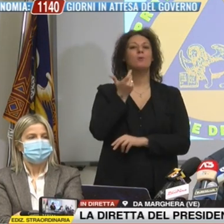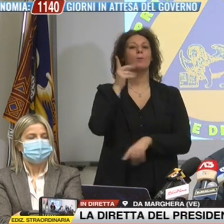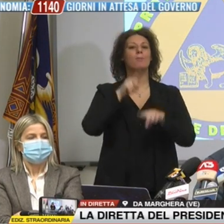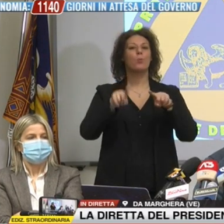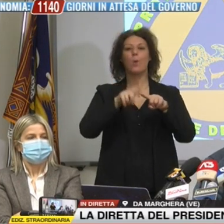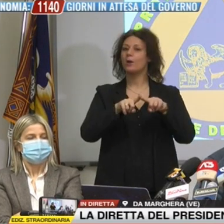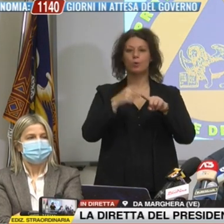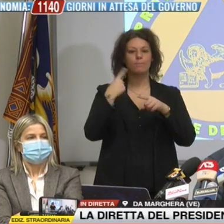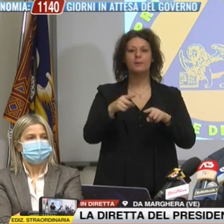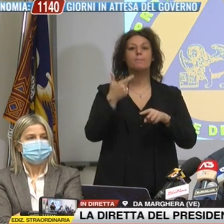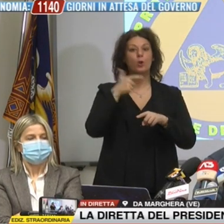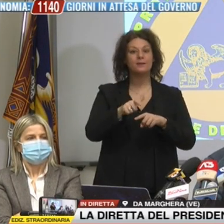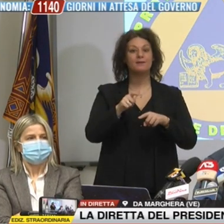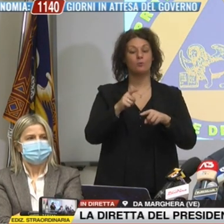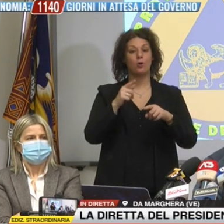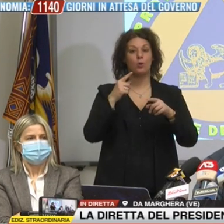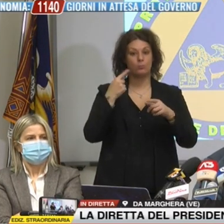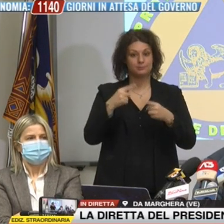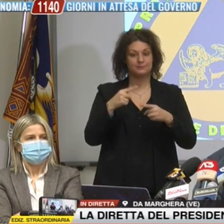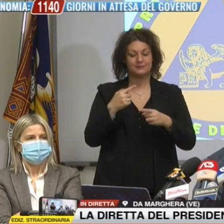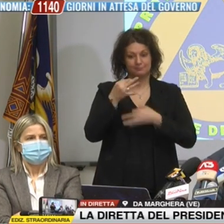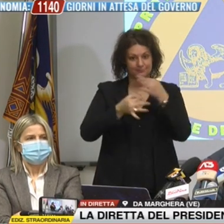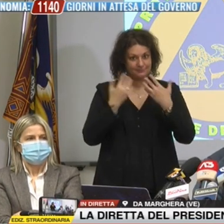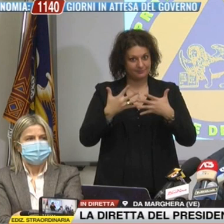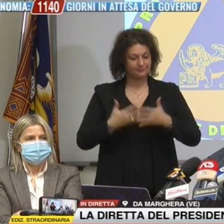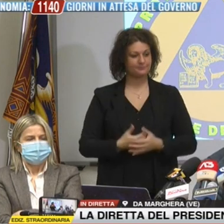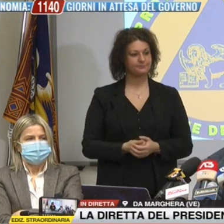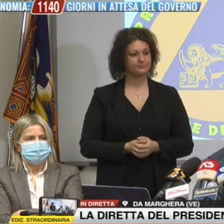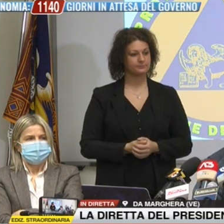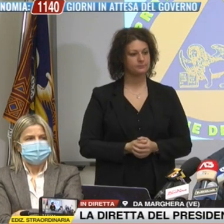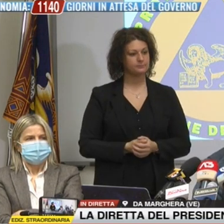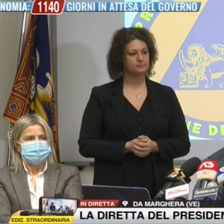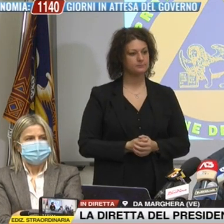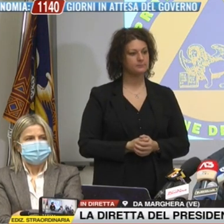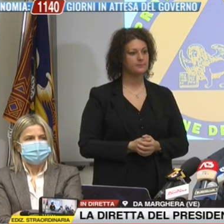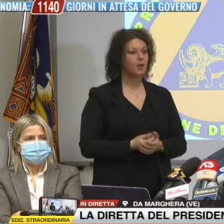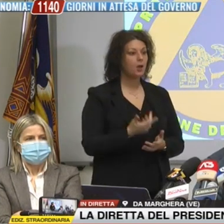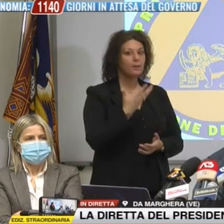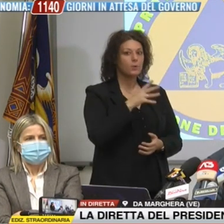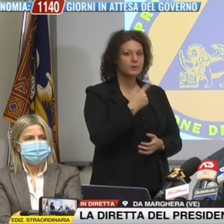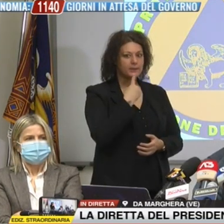No, volevo capire se da questo numero che è molto importante di 75.000